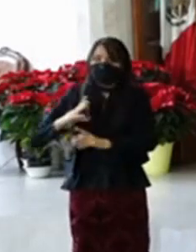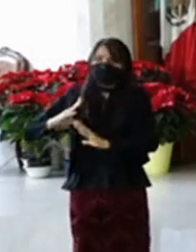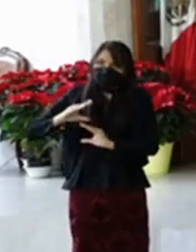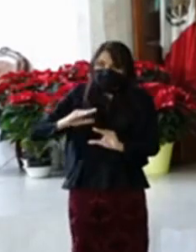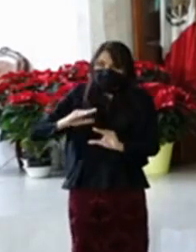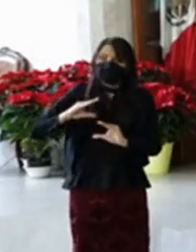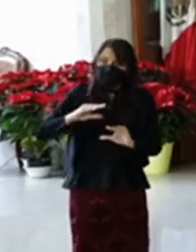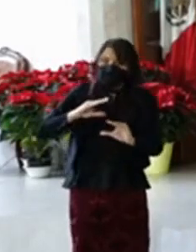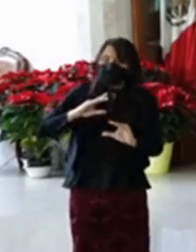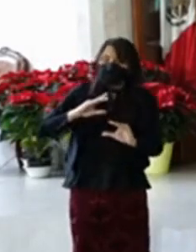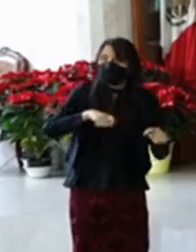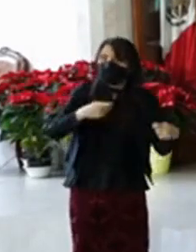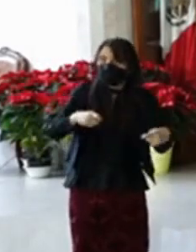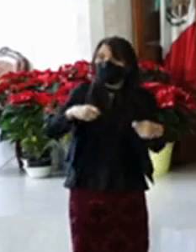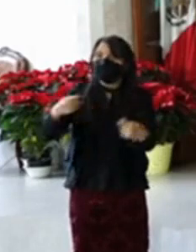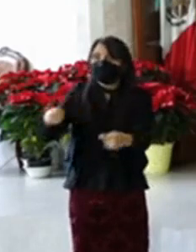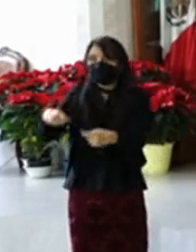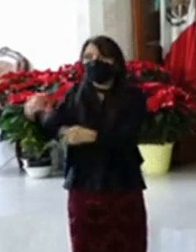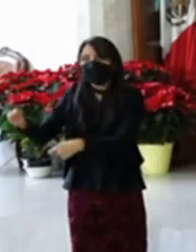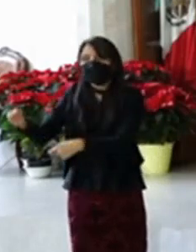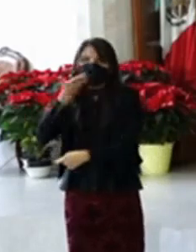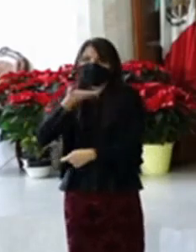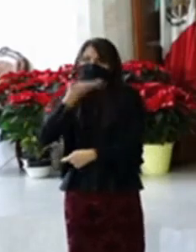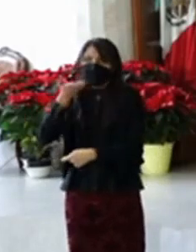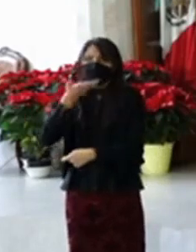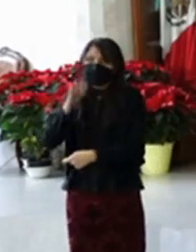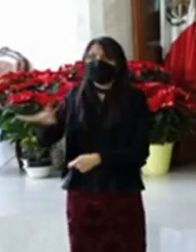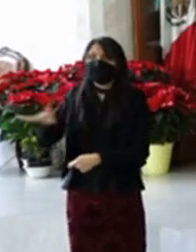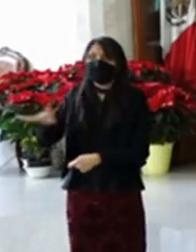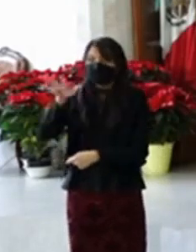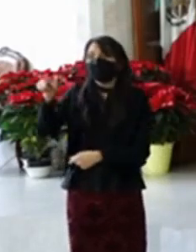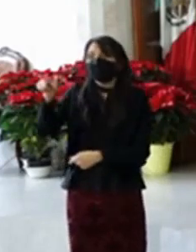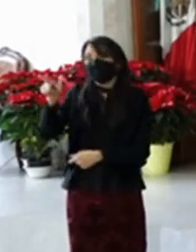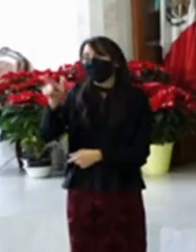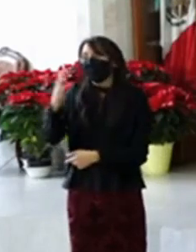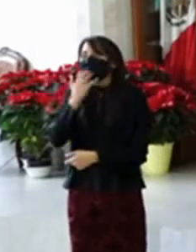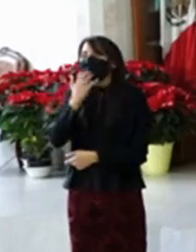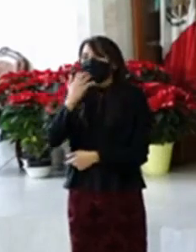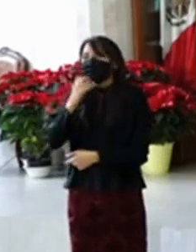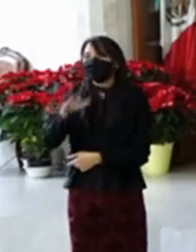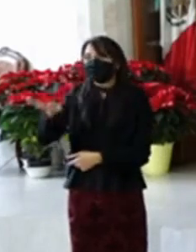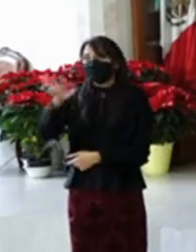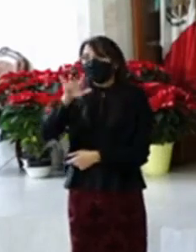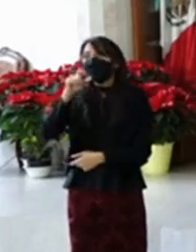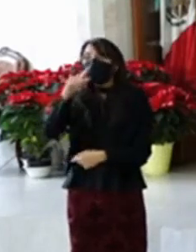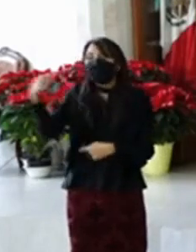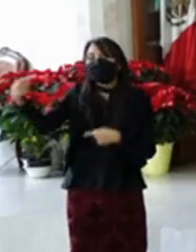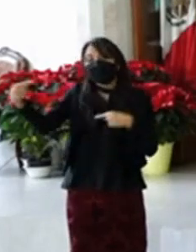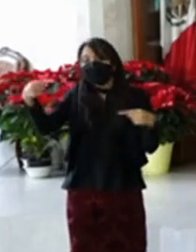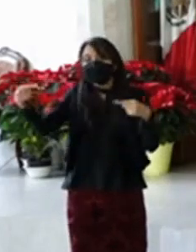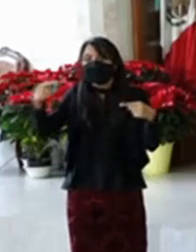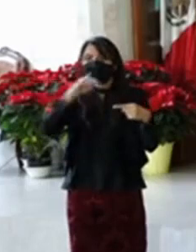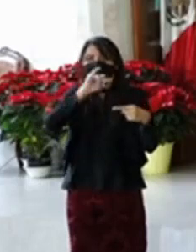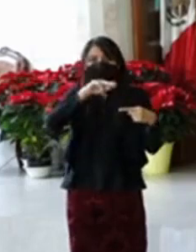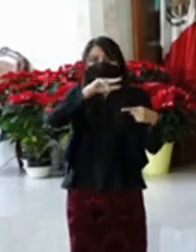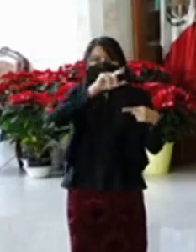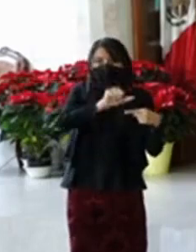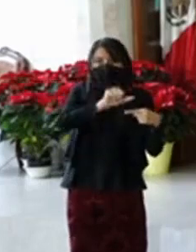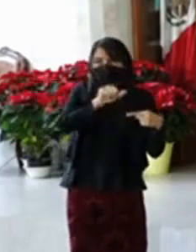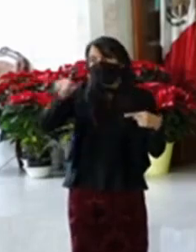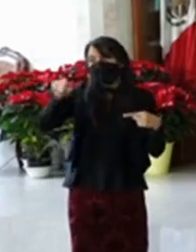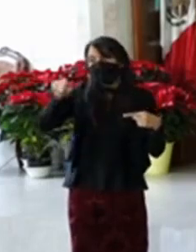hijos, iniciaron una guerra entre Judá e Israel, el reino